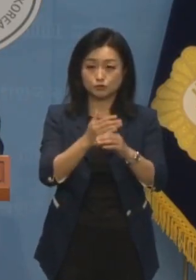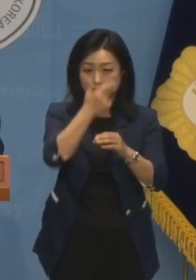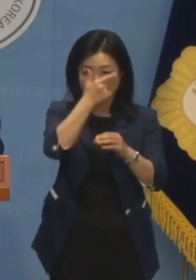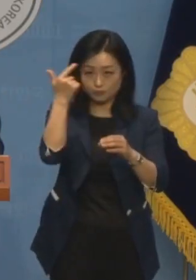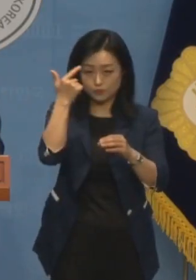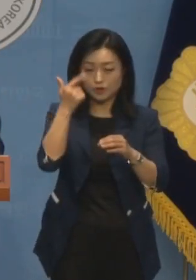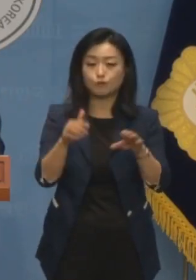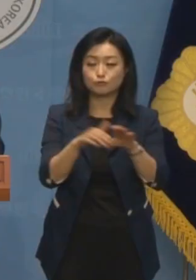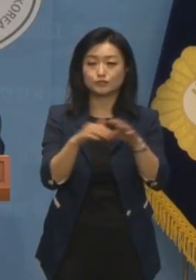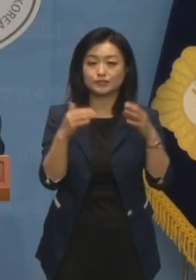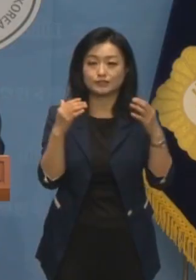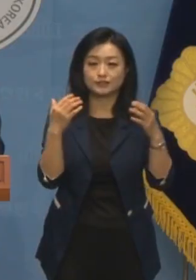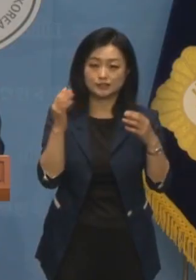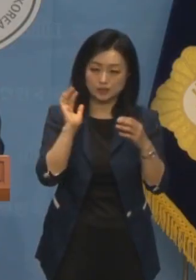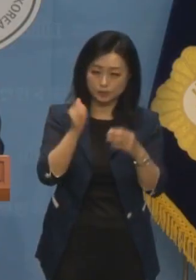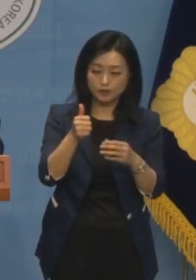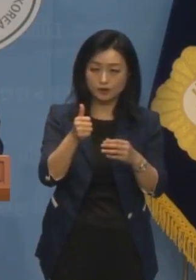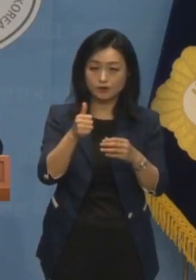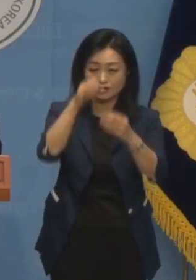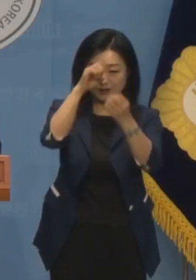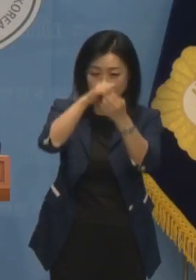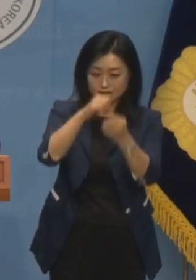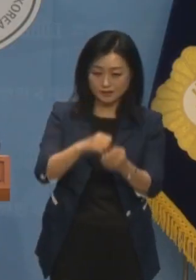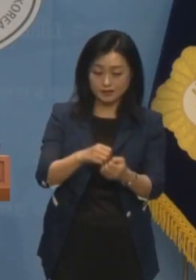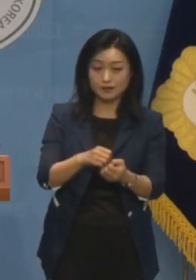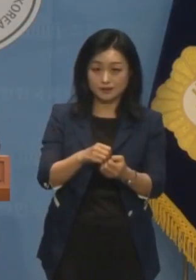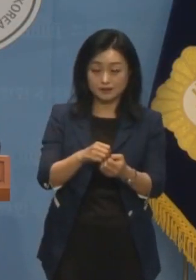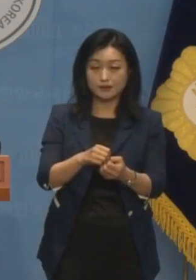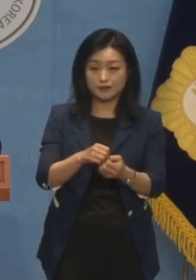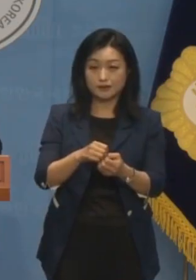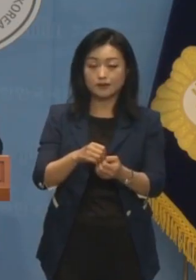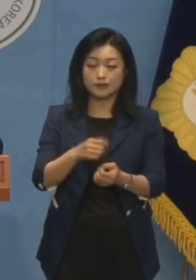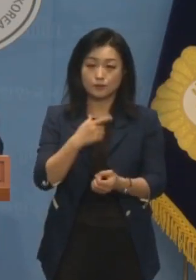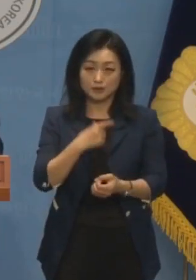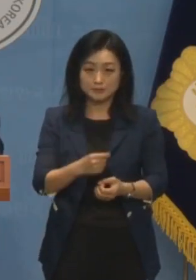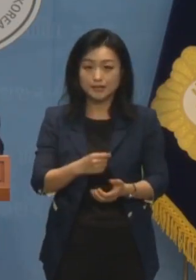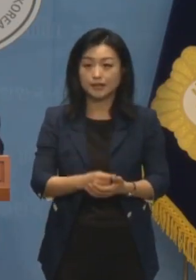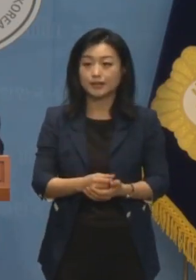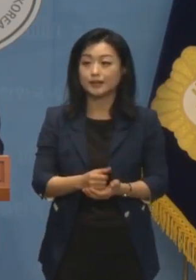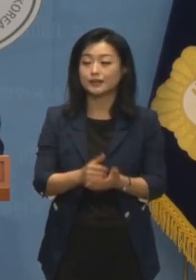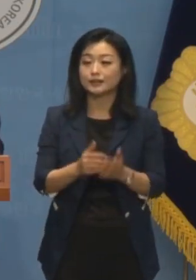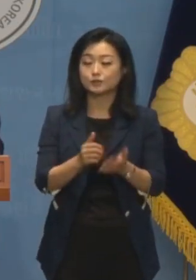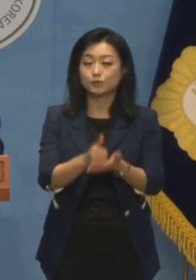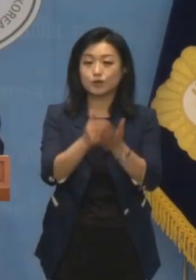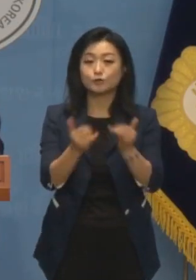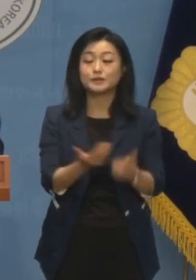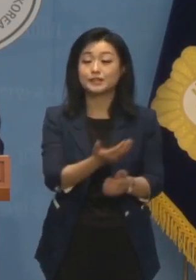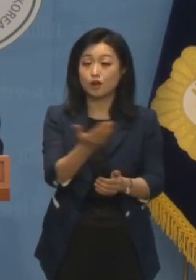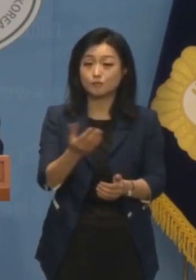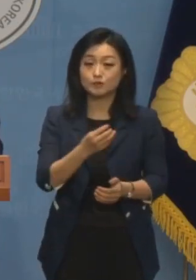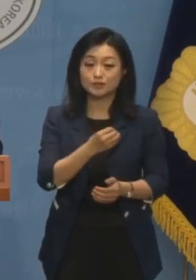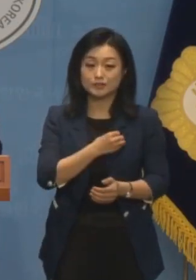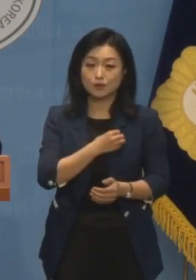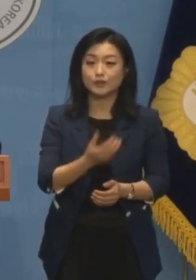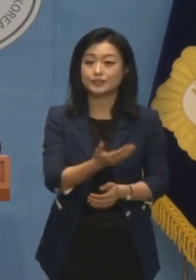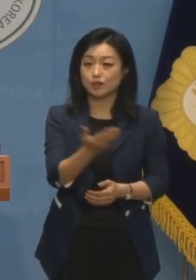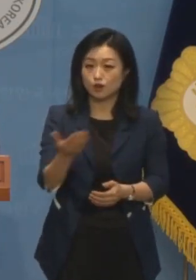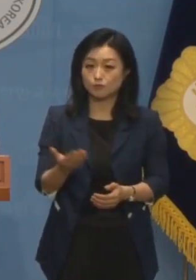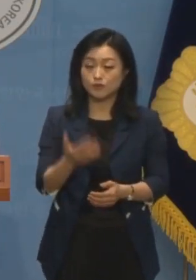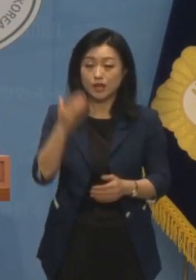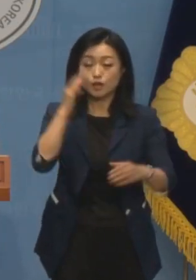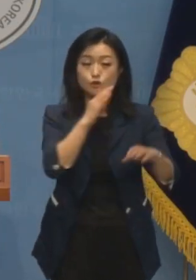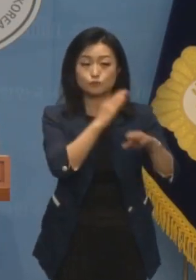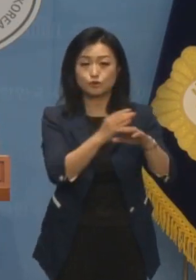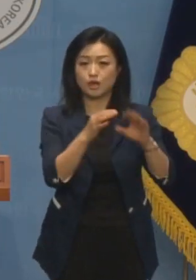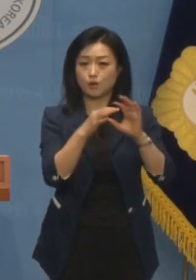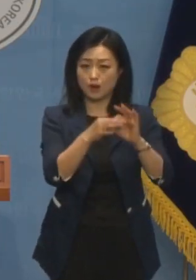문재인 대통령으로 이어진 민주당 유산을 개성하겠습니다. 존경하고 사랑하는 국민 여러분, 민주당 당원 동지 여러분,